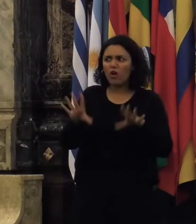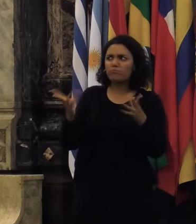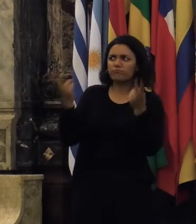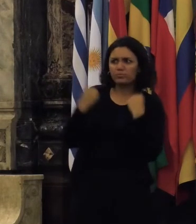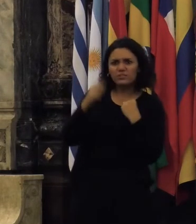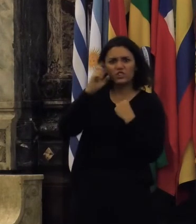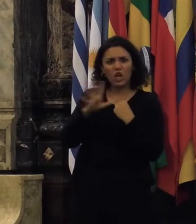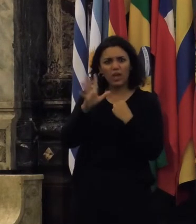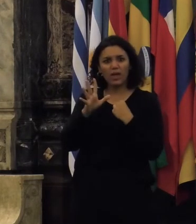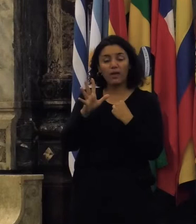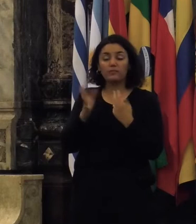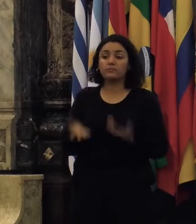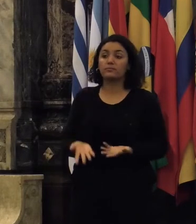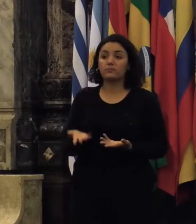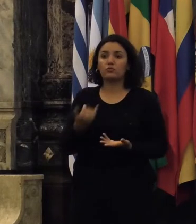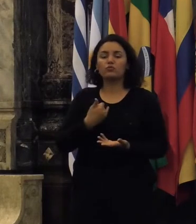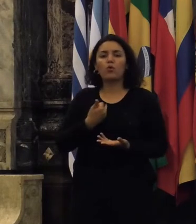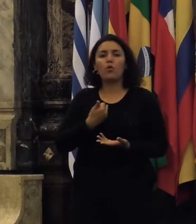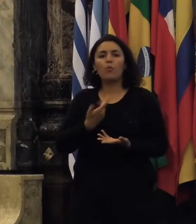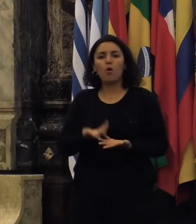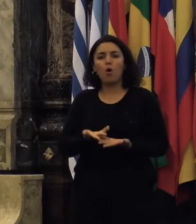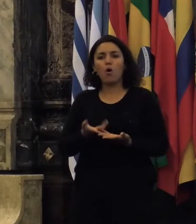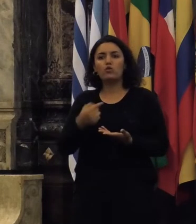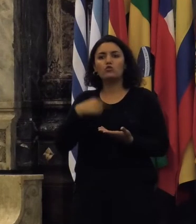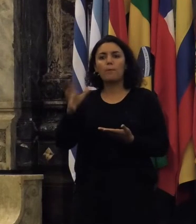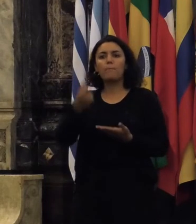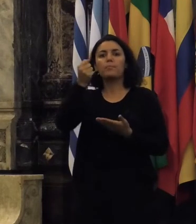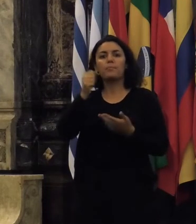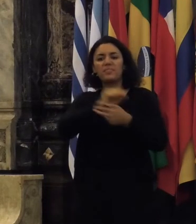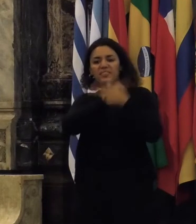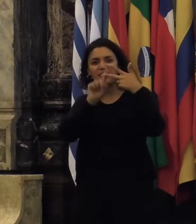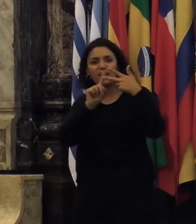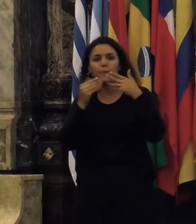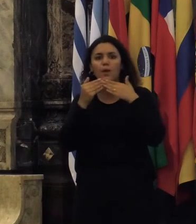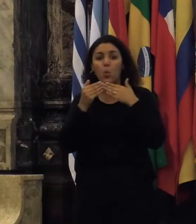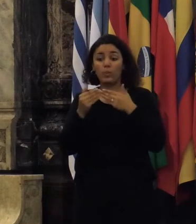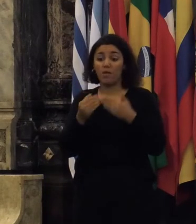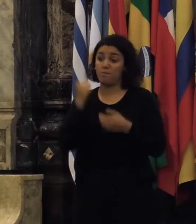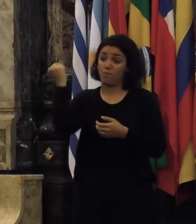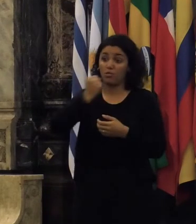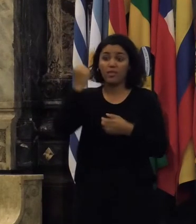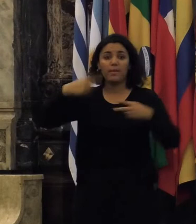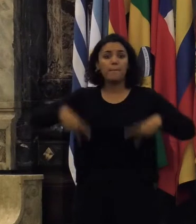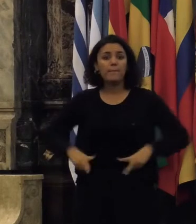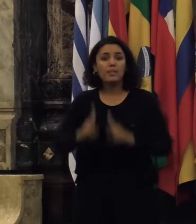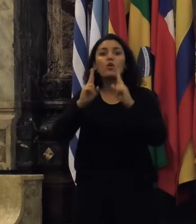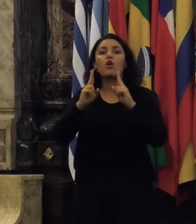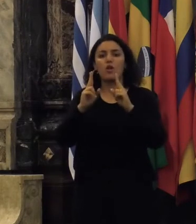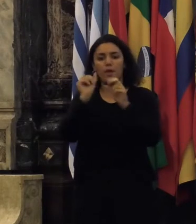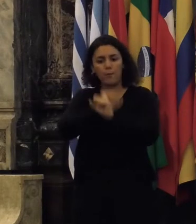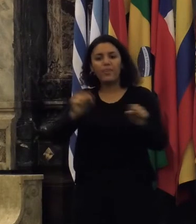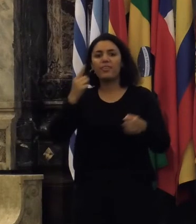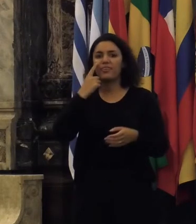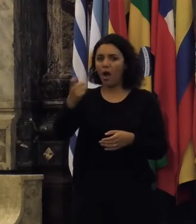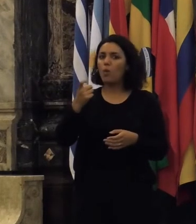estas preguntas? Creo que es fundamental poder dar cuenta, ¿no?, de la metodología por la cual fue llevado